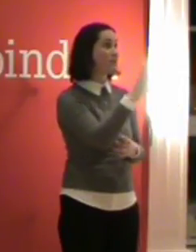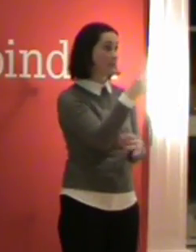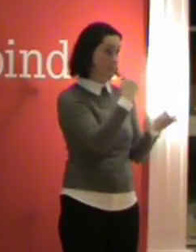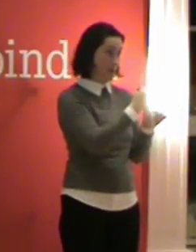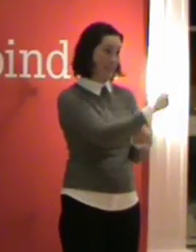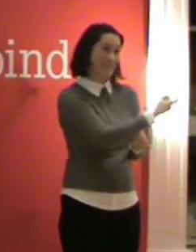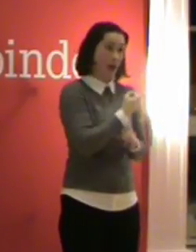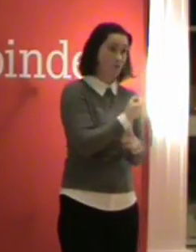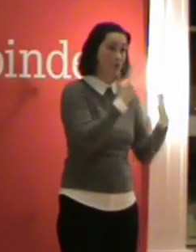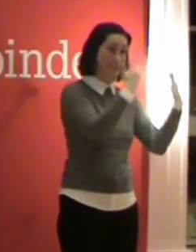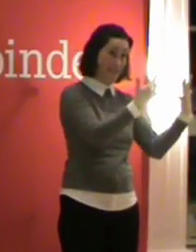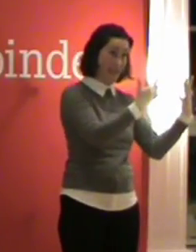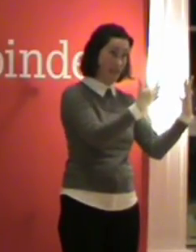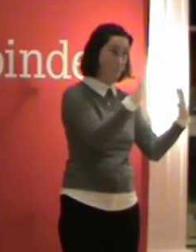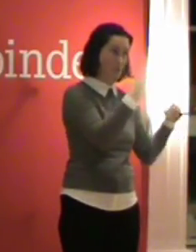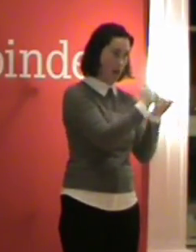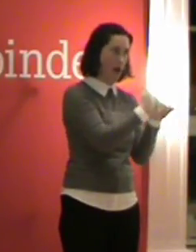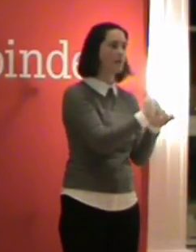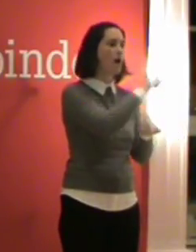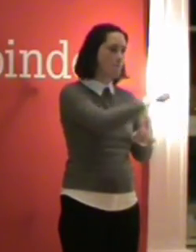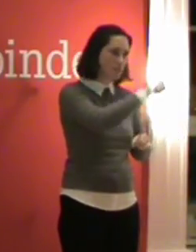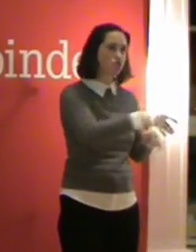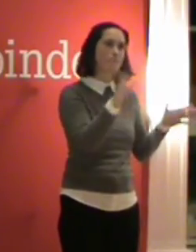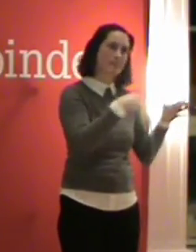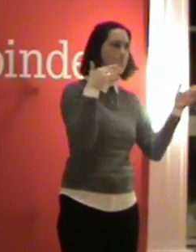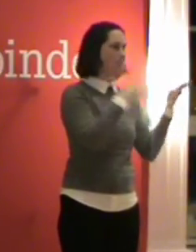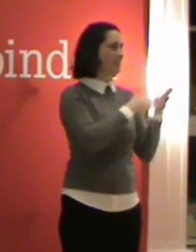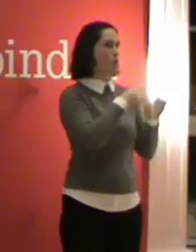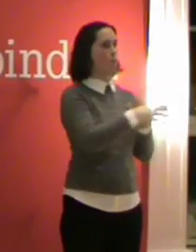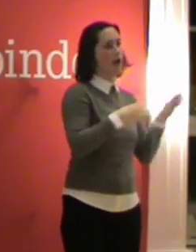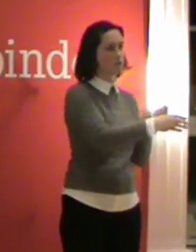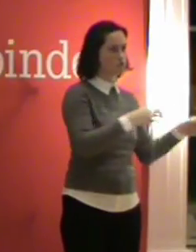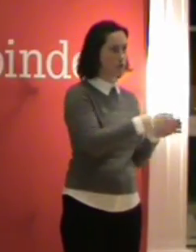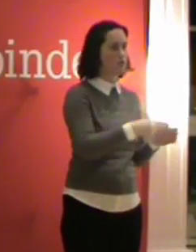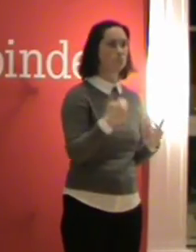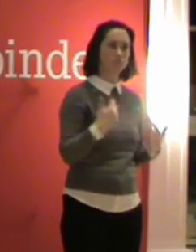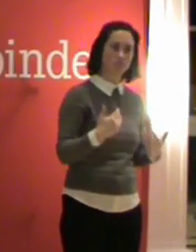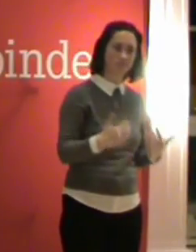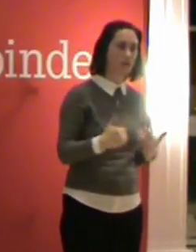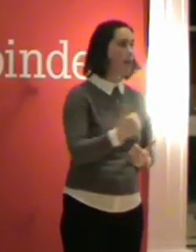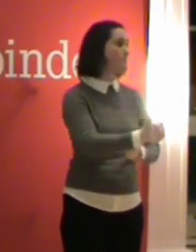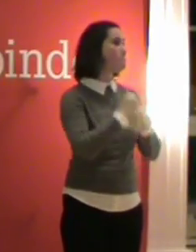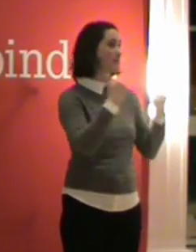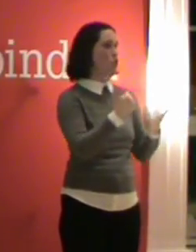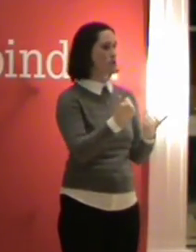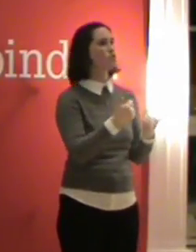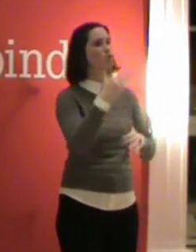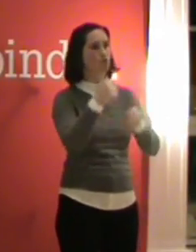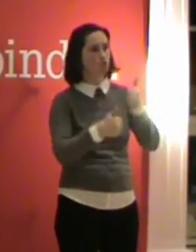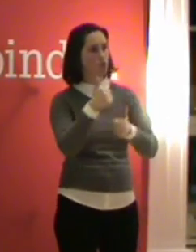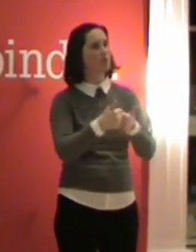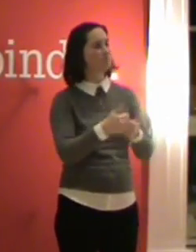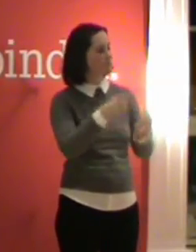Mitarbeiter. Davon sind 10 Mitarbeiter Menschen mit Behinderung. Und das ist also wirklich das Besondere, das hat auch die Jury da